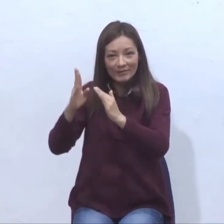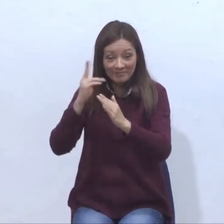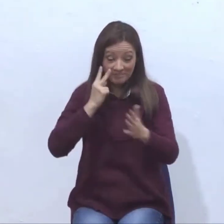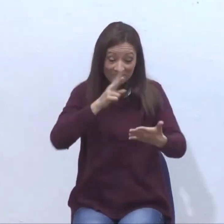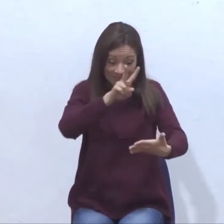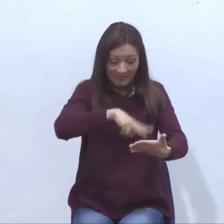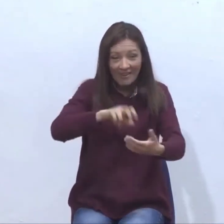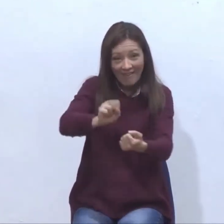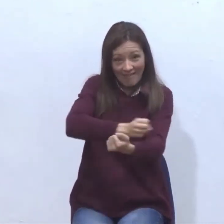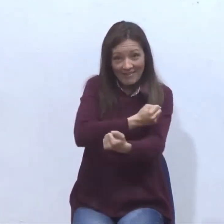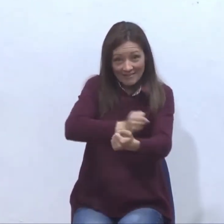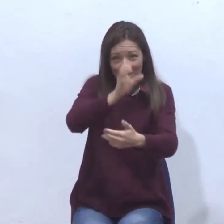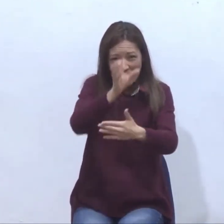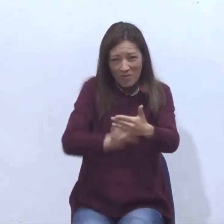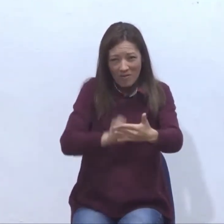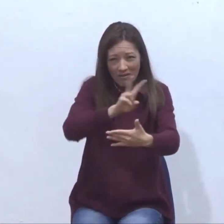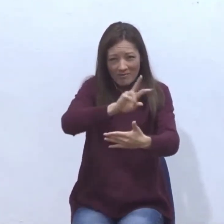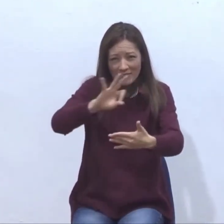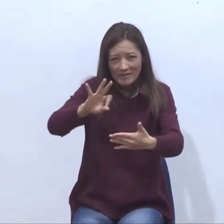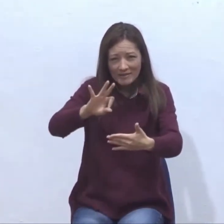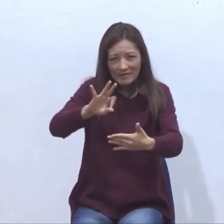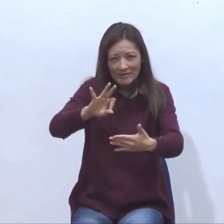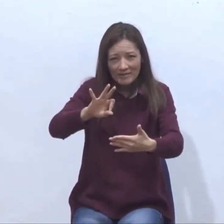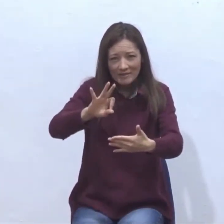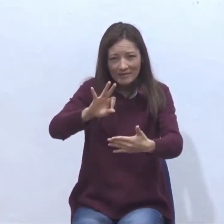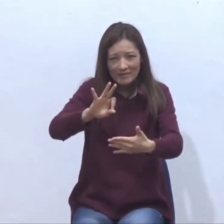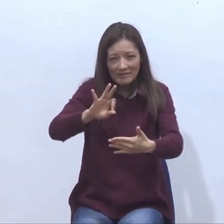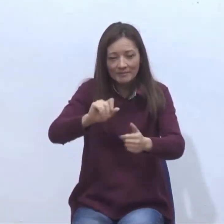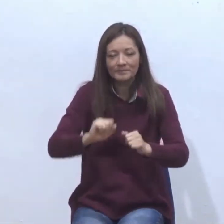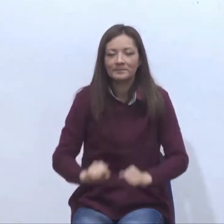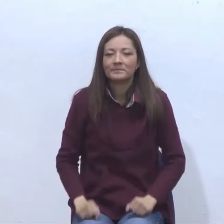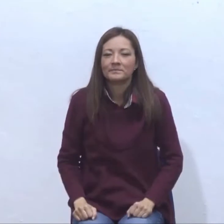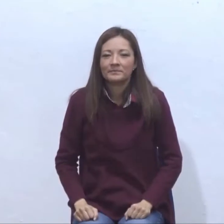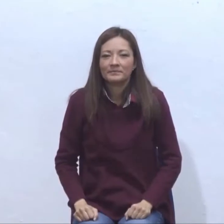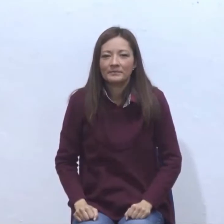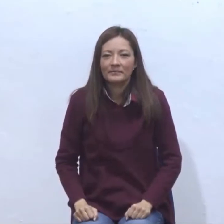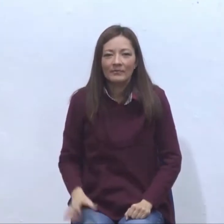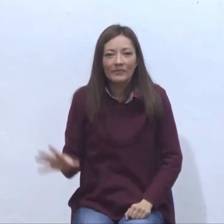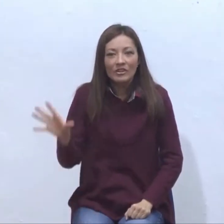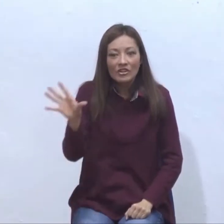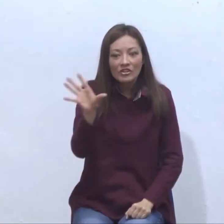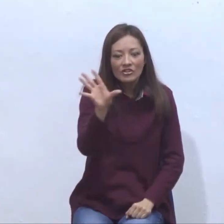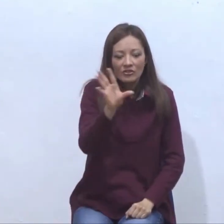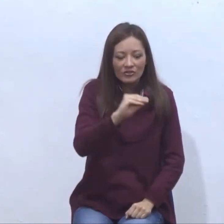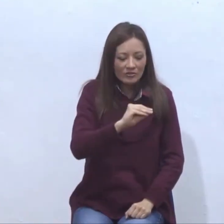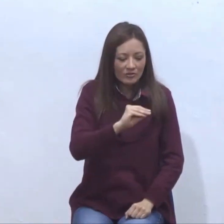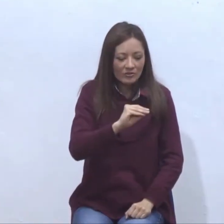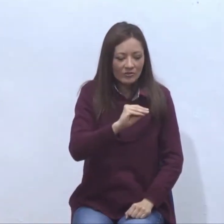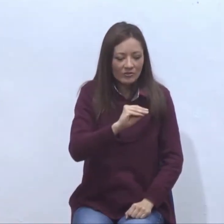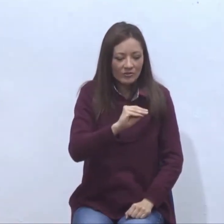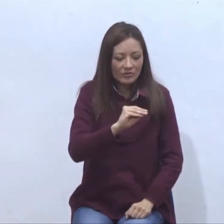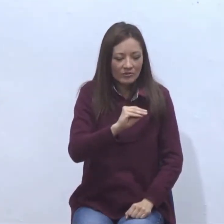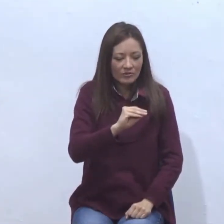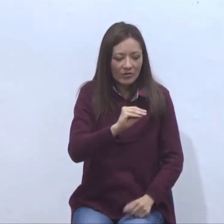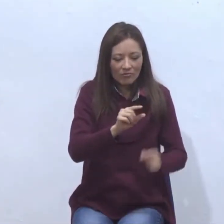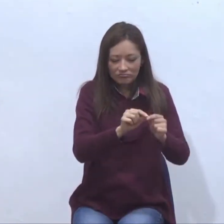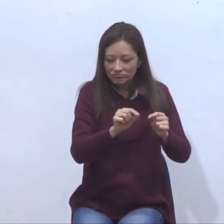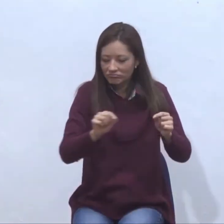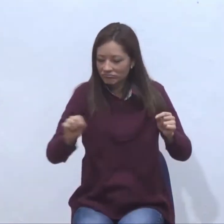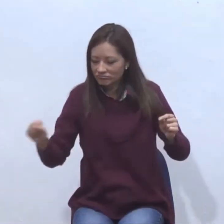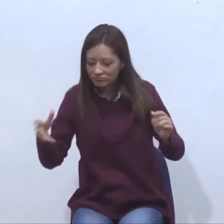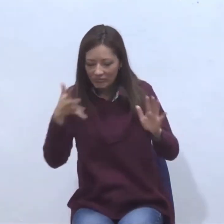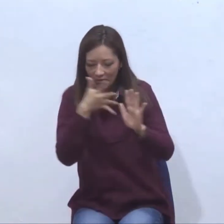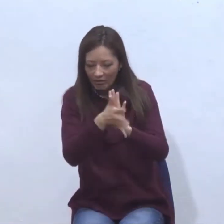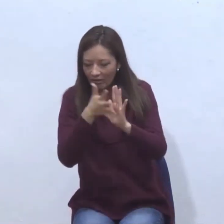23, después de haber hecho todo el recorrido, que es lo que estamos haciendo mientras estamos en esta tierra, que es yendo por los valles de sombra y